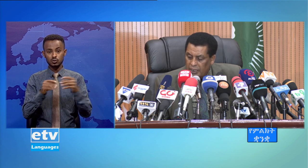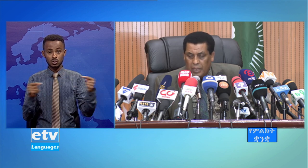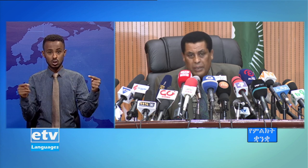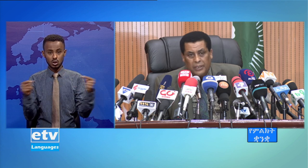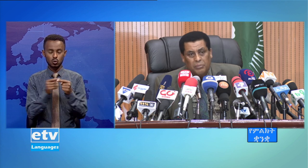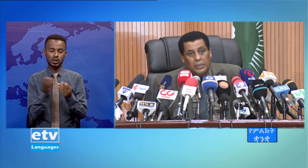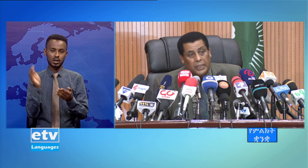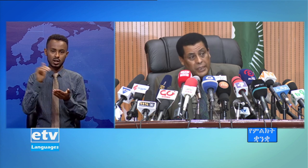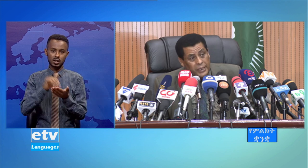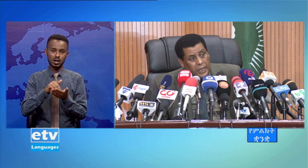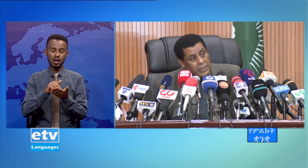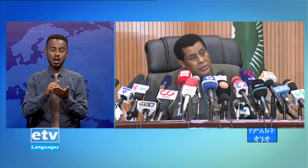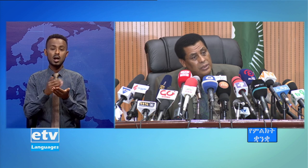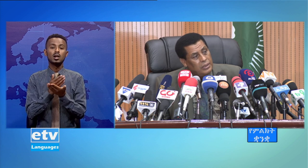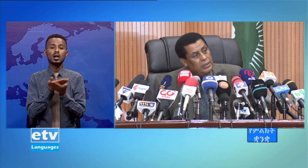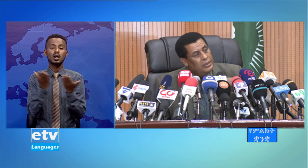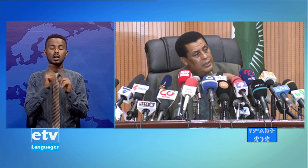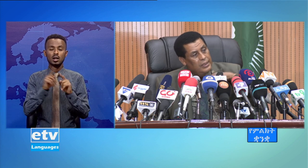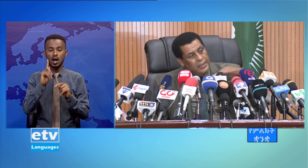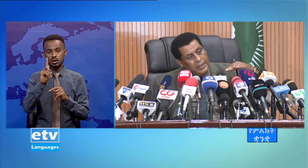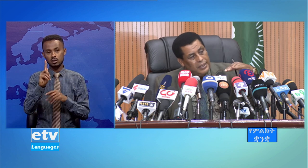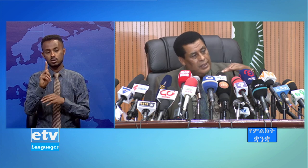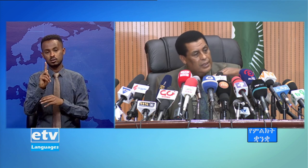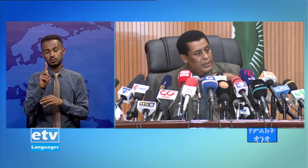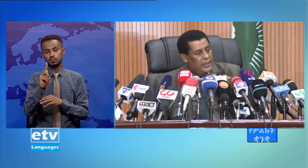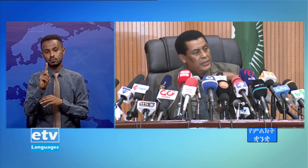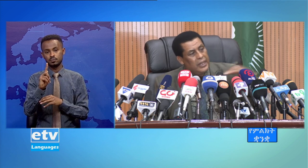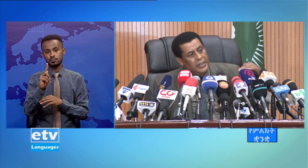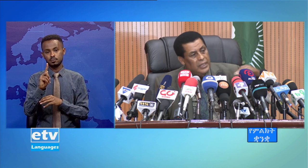ግንኙነትን እንደገና ማለት ነገር ግን አንድ